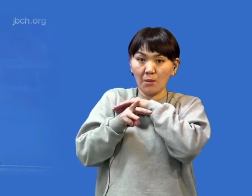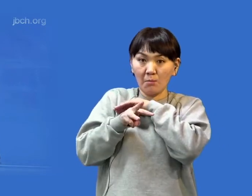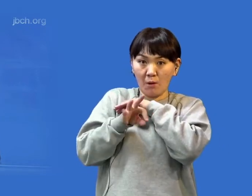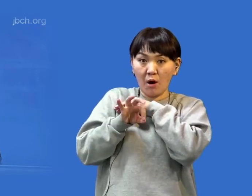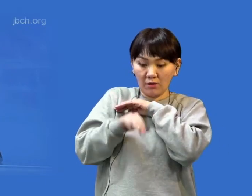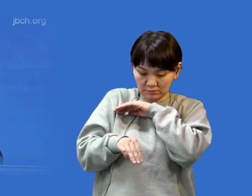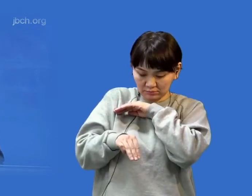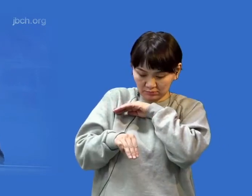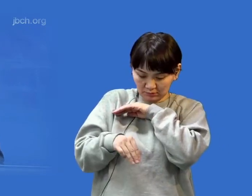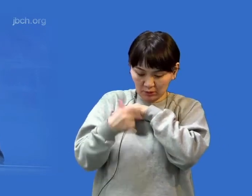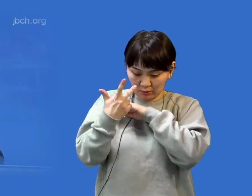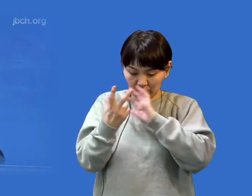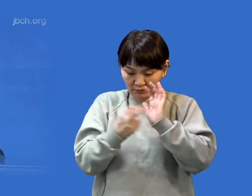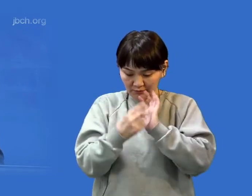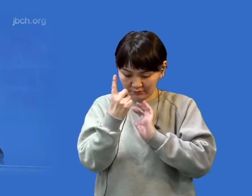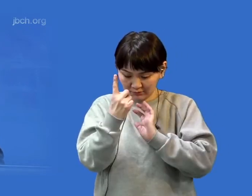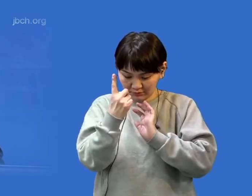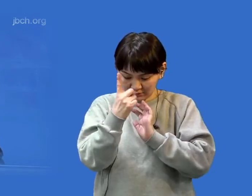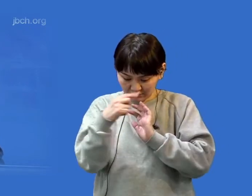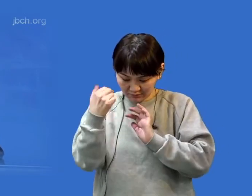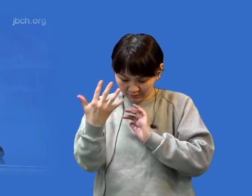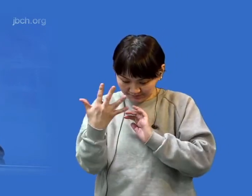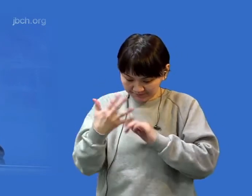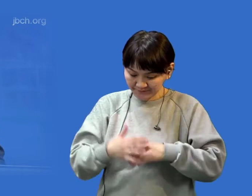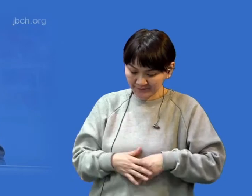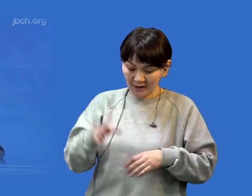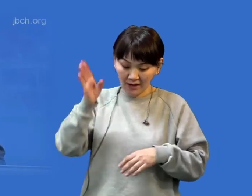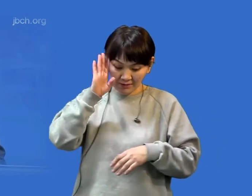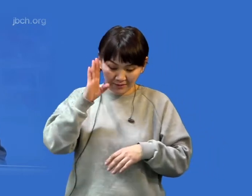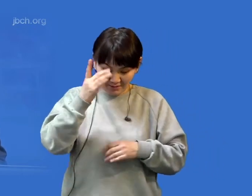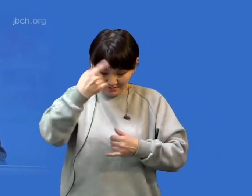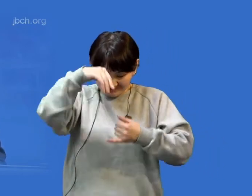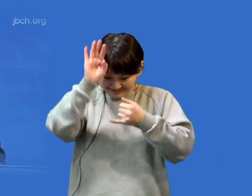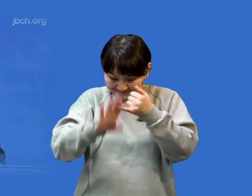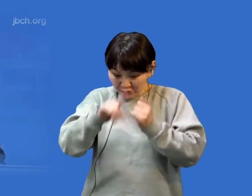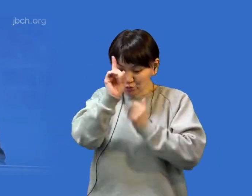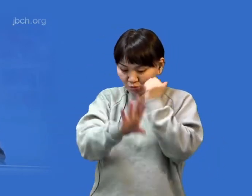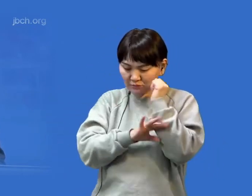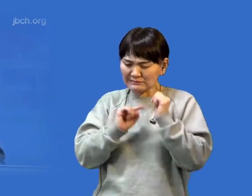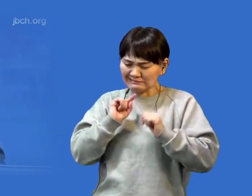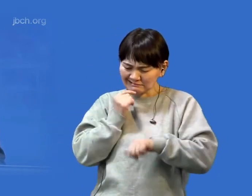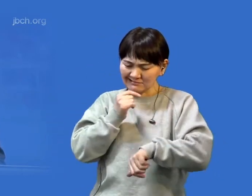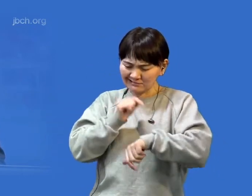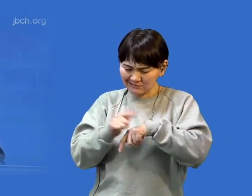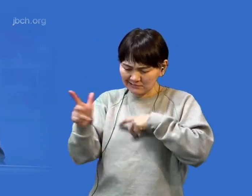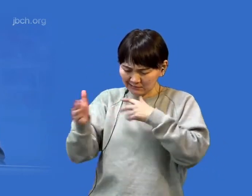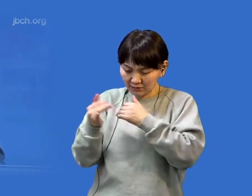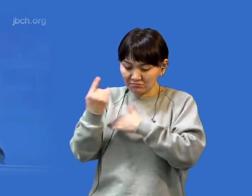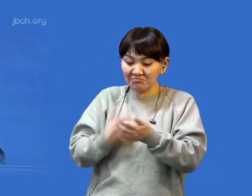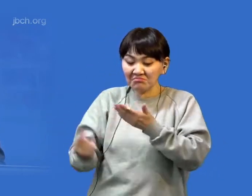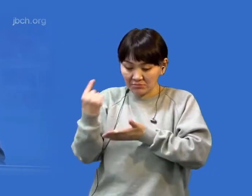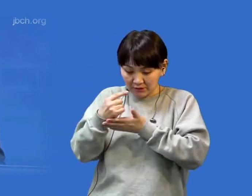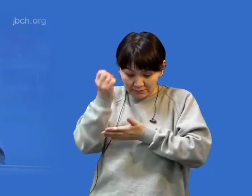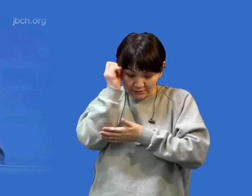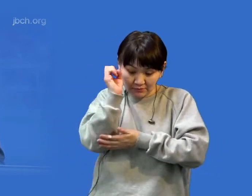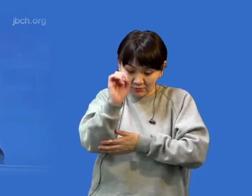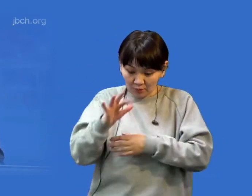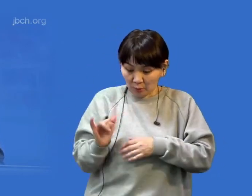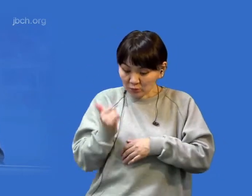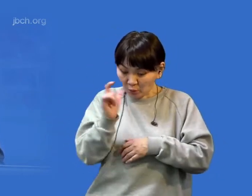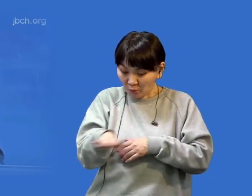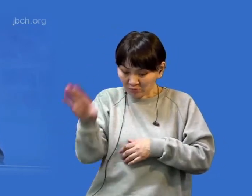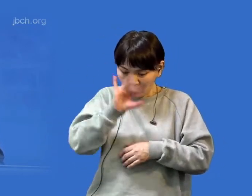Нэгээс 5-р шүлэл хүртэл. За би уншъя. Эцсийн өдрүүдэд хэцүү цаг ирнэ гэдгийг мэдж ав. Учир нь